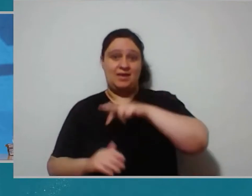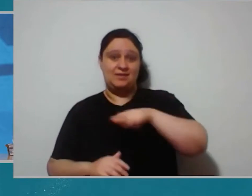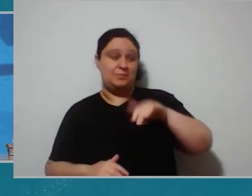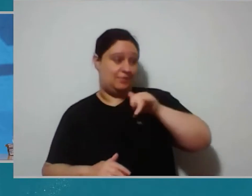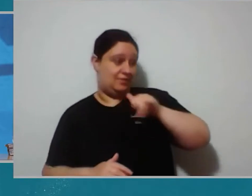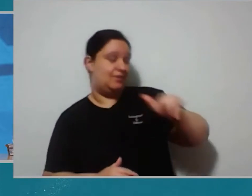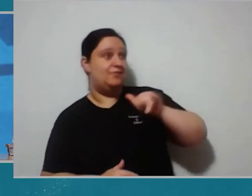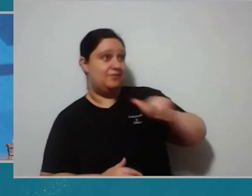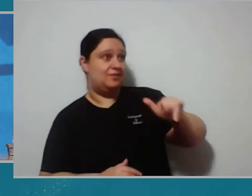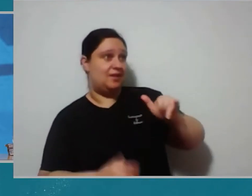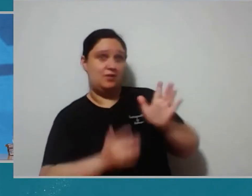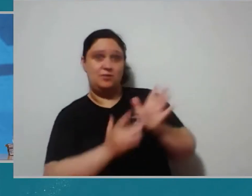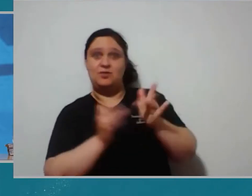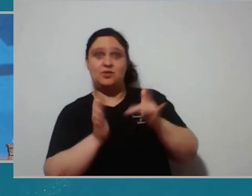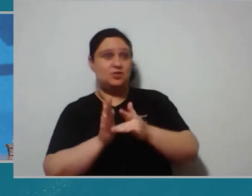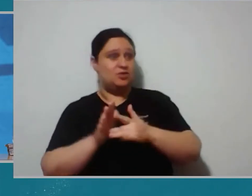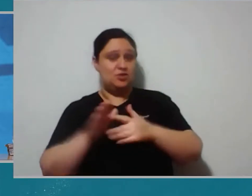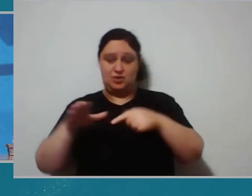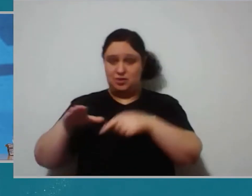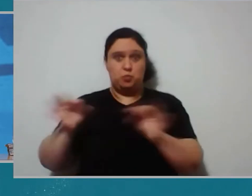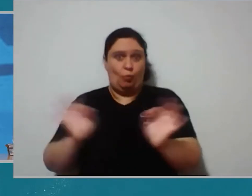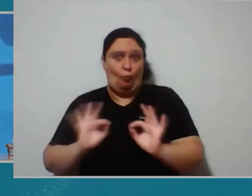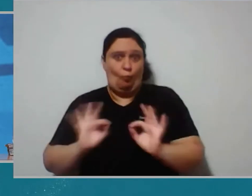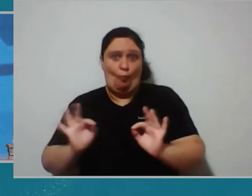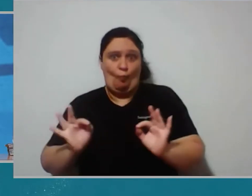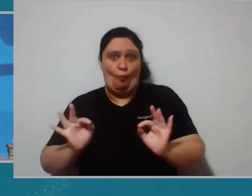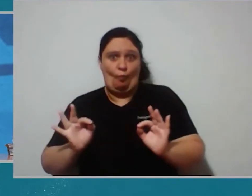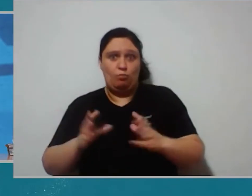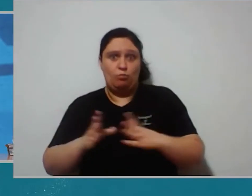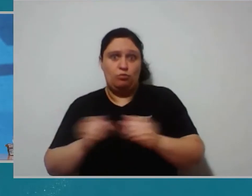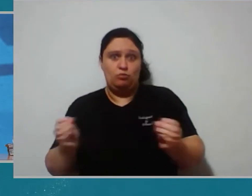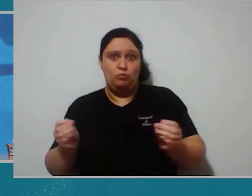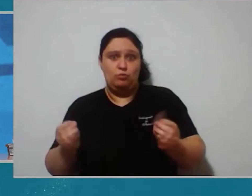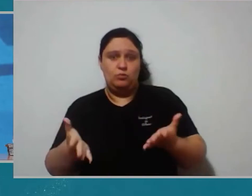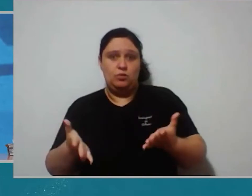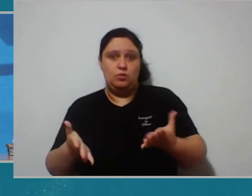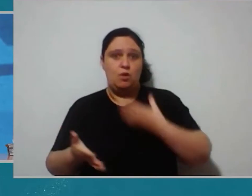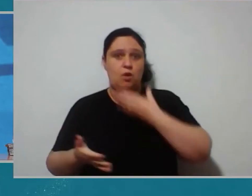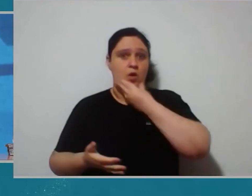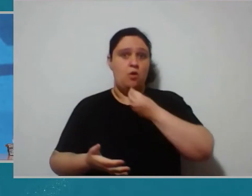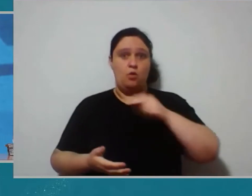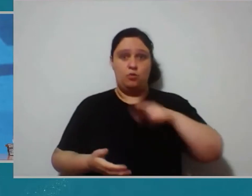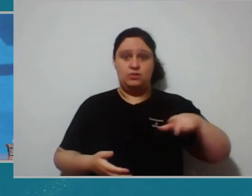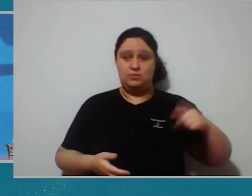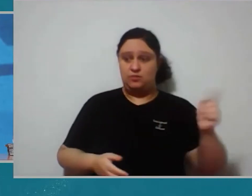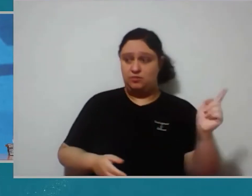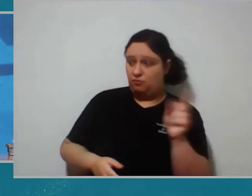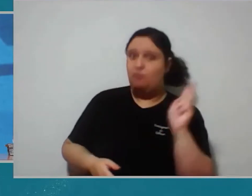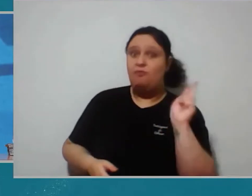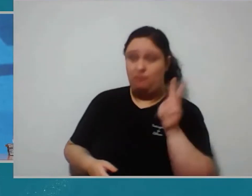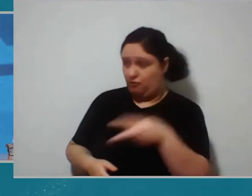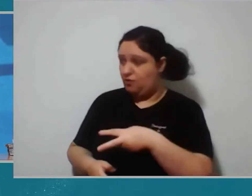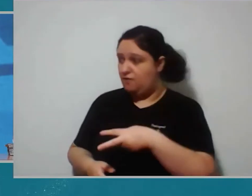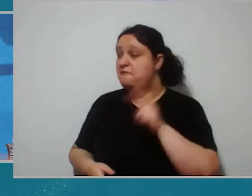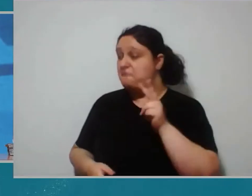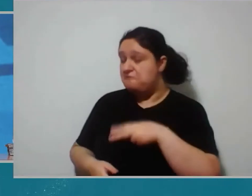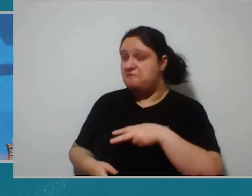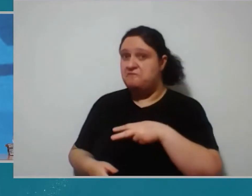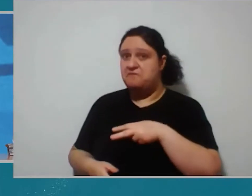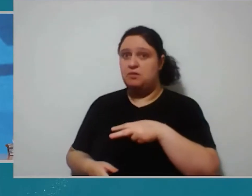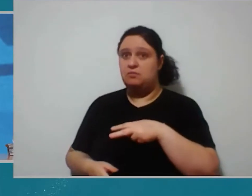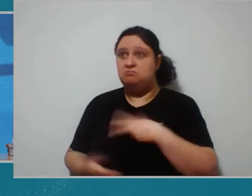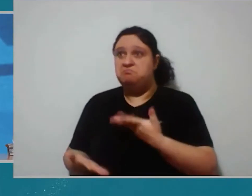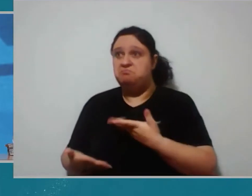estava mais lá, e eles foram, né? Os dois lá correndo lá, tal. O Pedro foi lá e viu com o João, tal, tal. E depois foram para